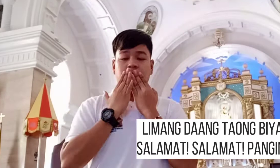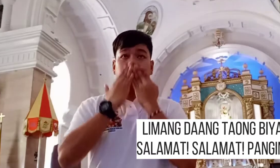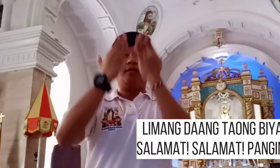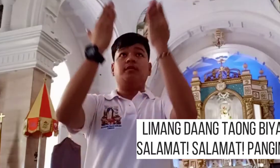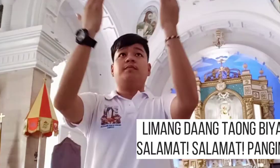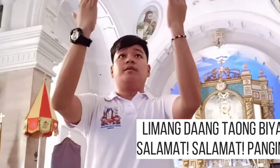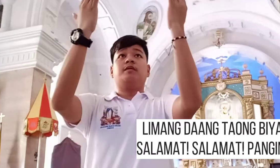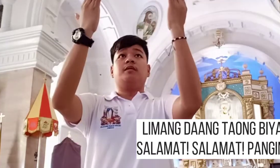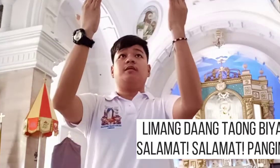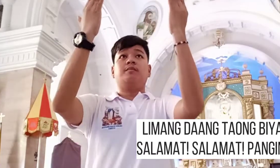salamat